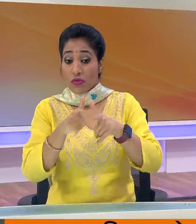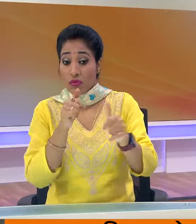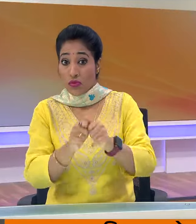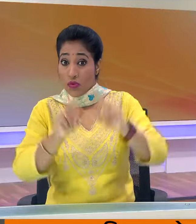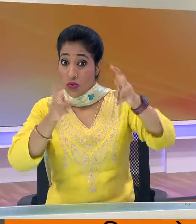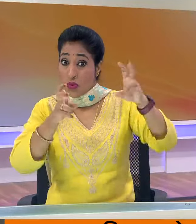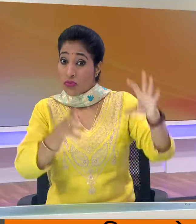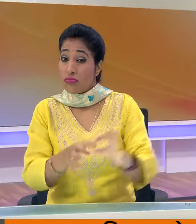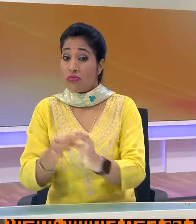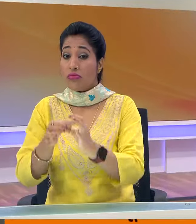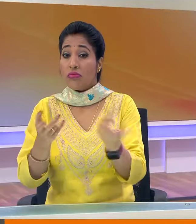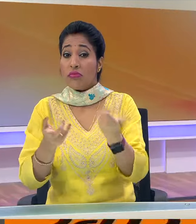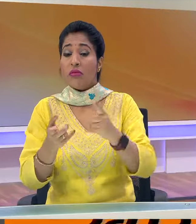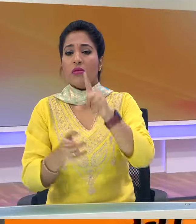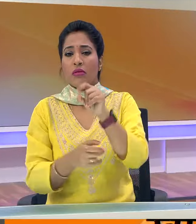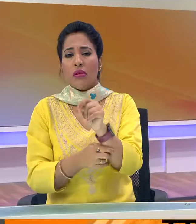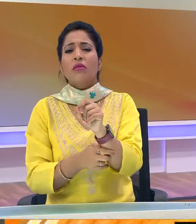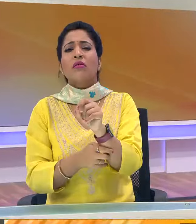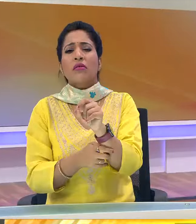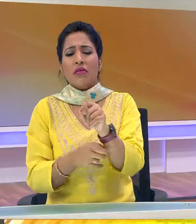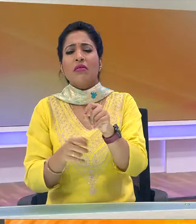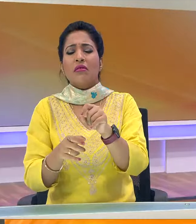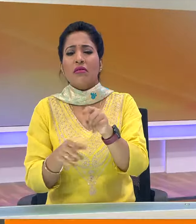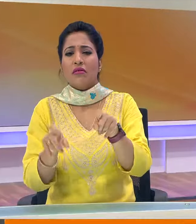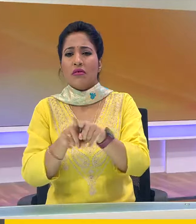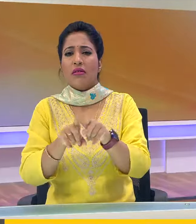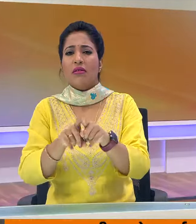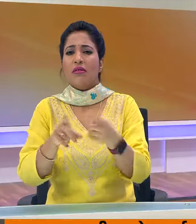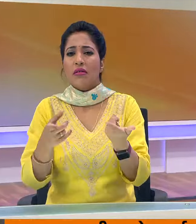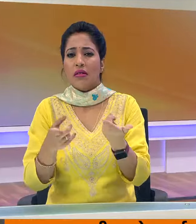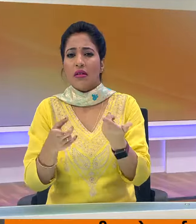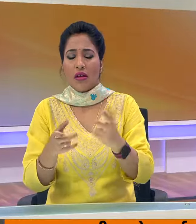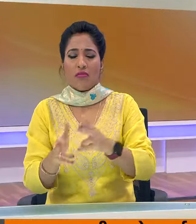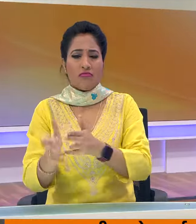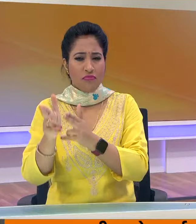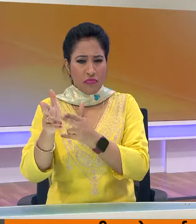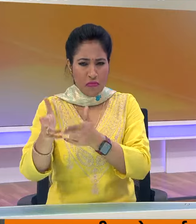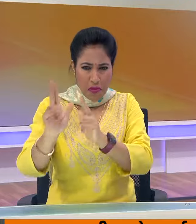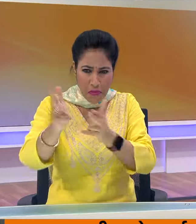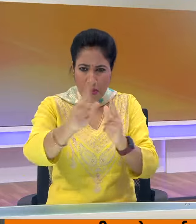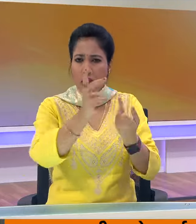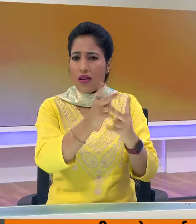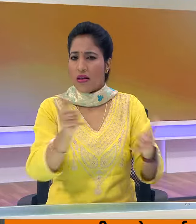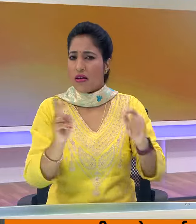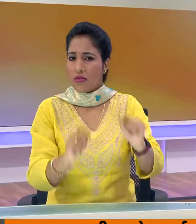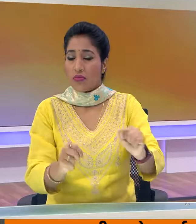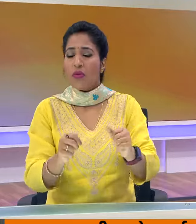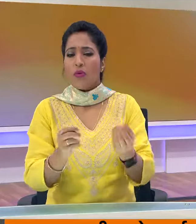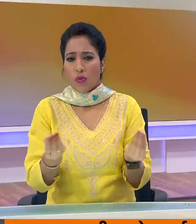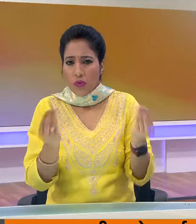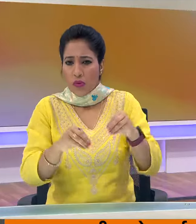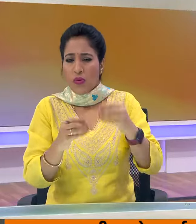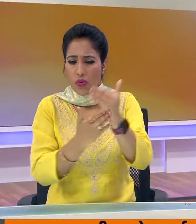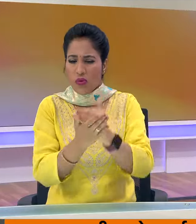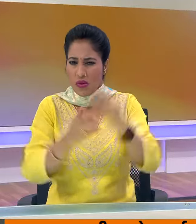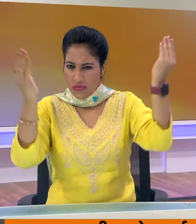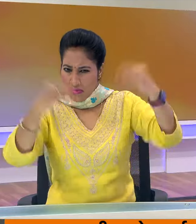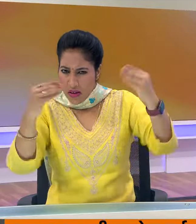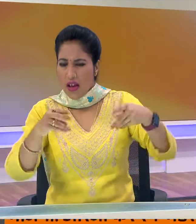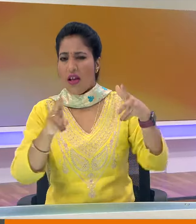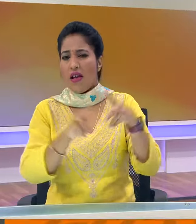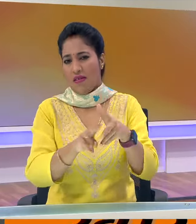में था टेंट पिचिंग, उसके बाद इन्होंने फायरिंग करी है। ऑब्स्टिकल कोर्स हमने नहीं किया बिकॉज बारिश के कारण